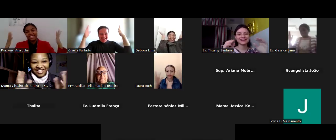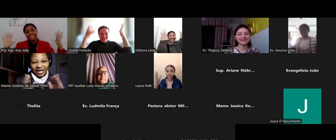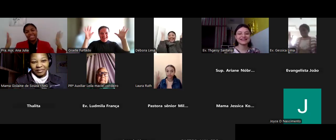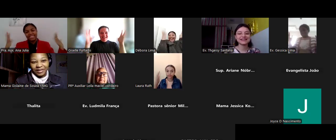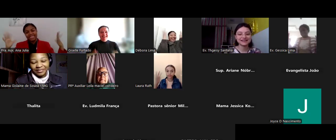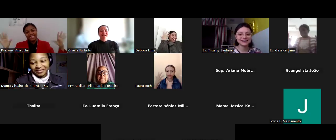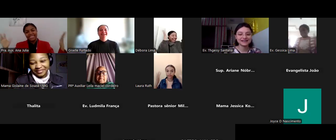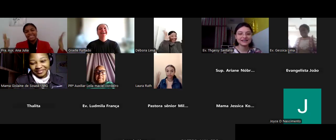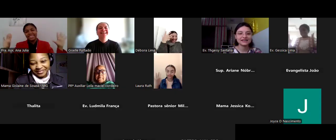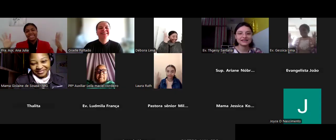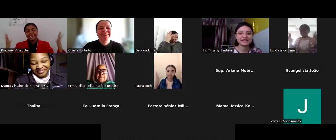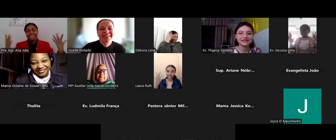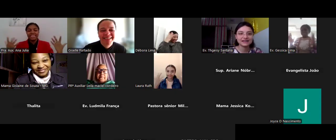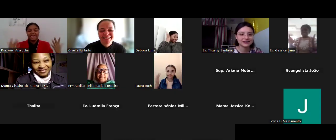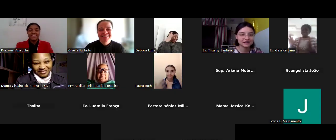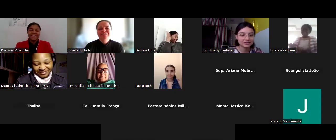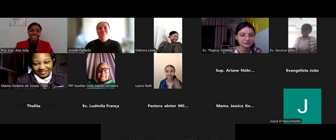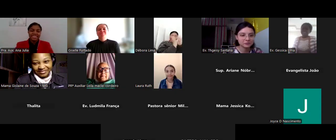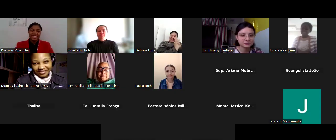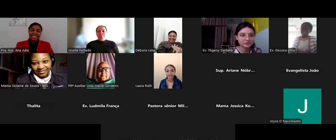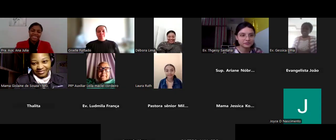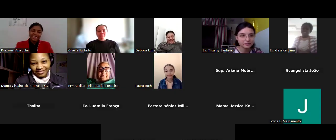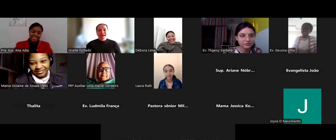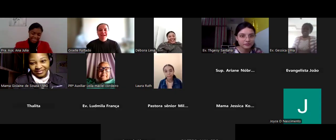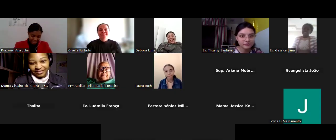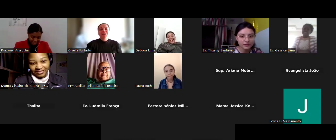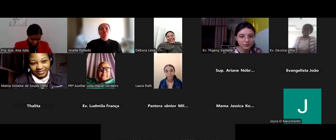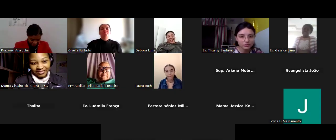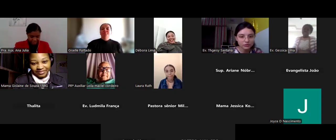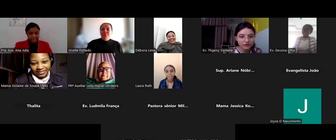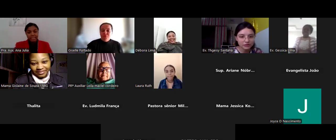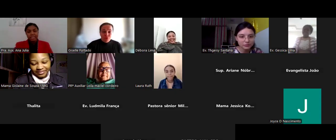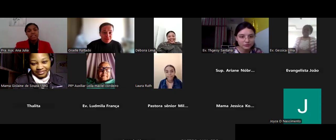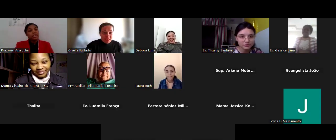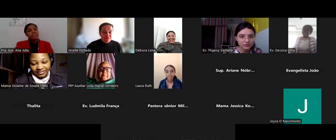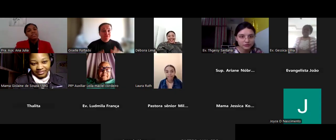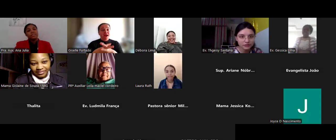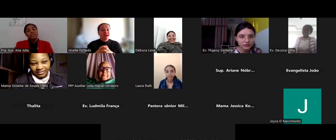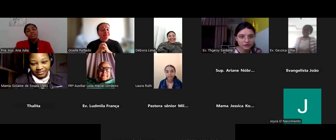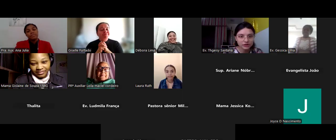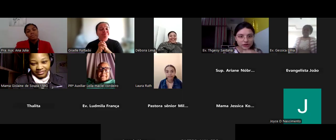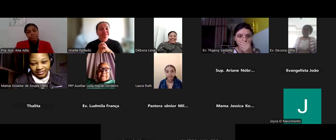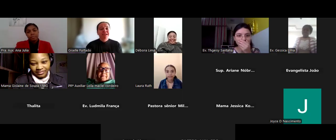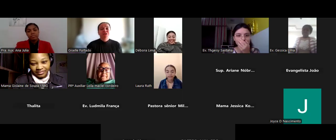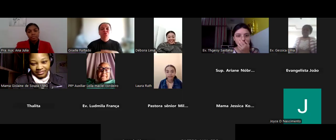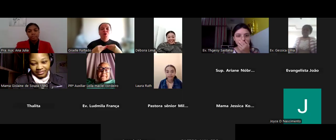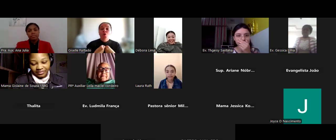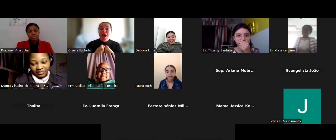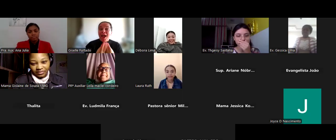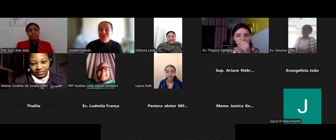Ê! Aleluia. Ah, então você vai ter a sua